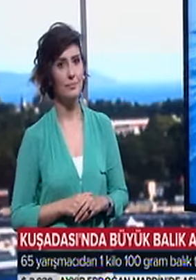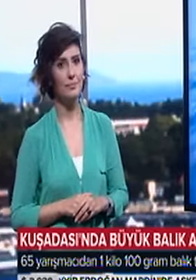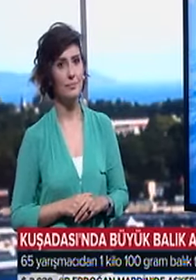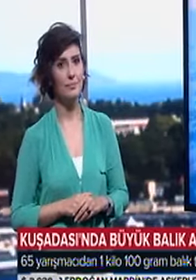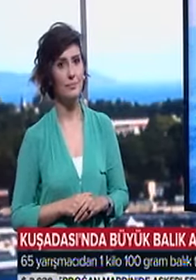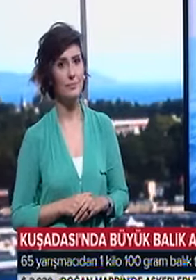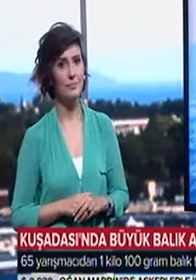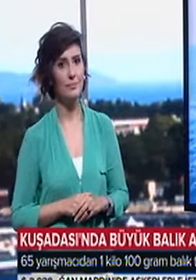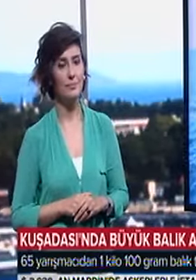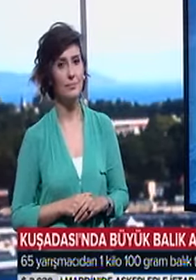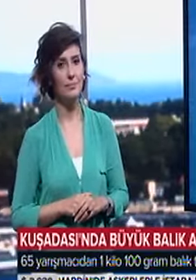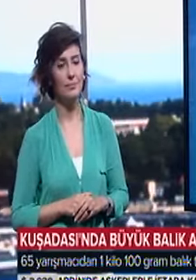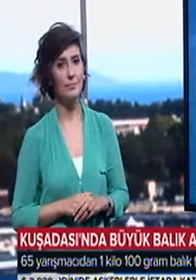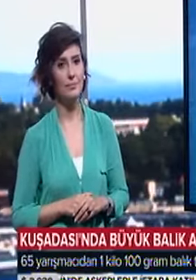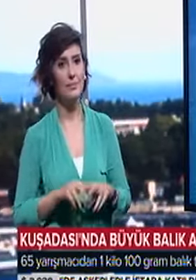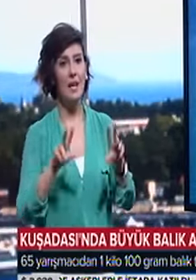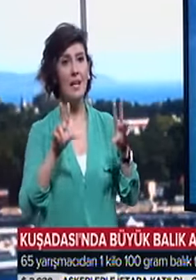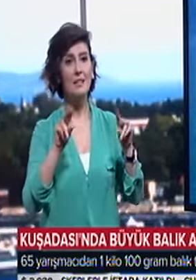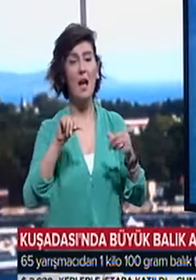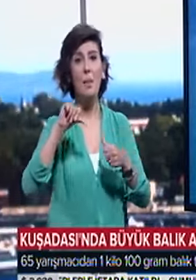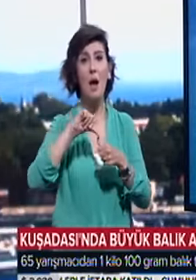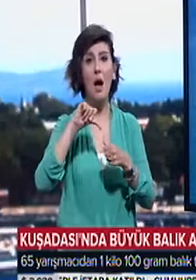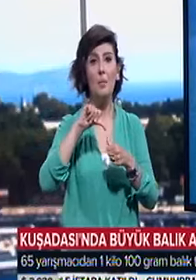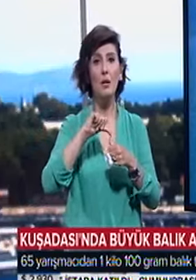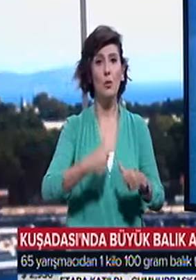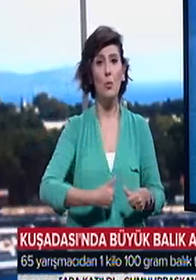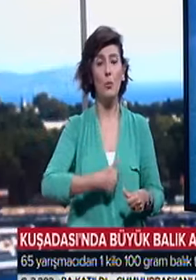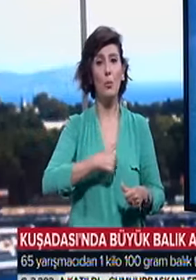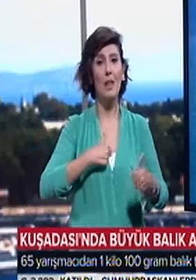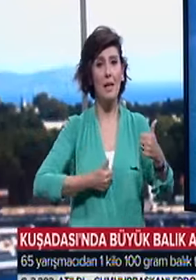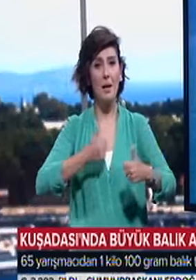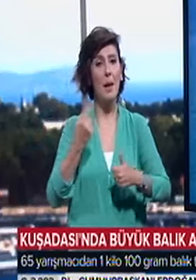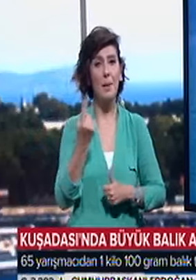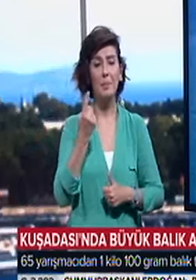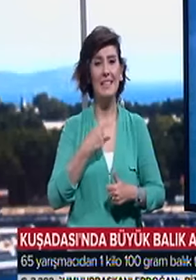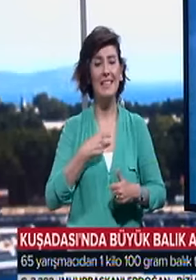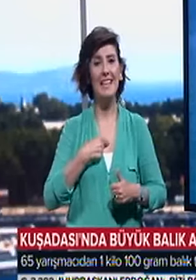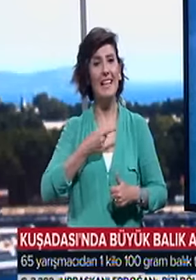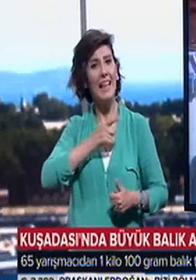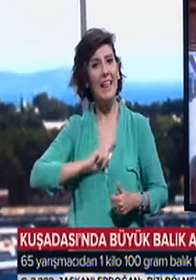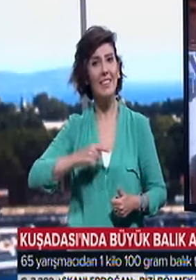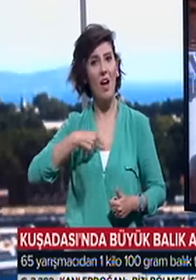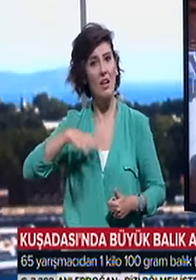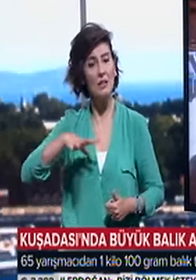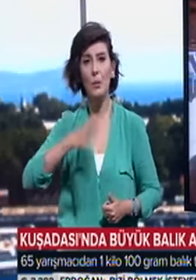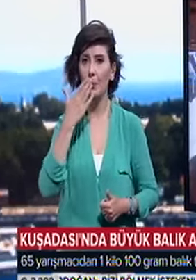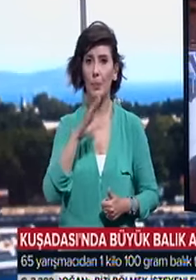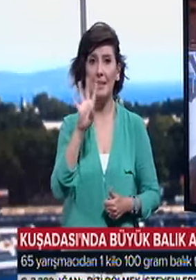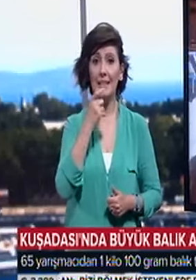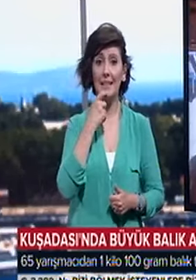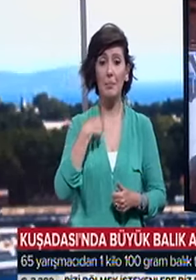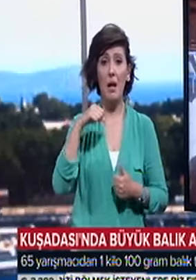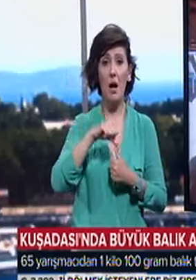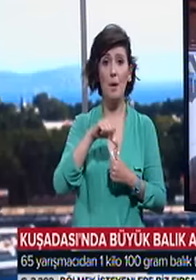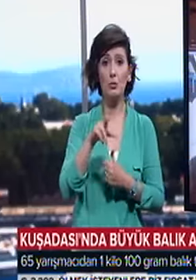Çok güzel. Bravo. Tamamen amatör ruhla yarışıyorum. Herhangi bir iddiam yok. 40 yıllık bir